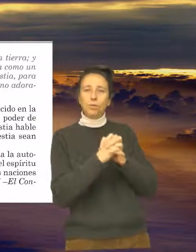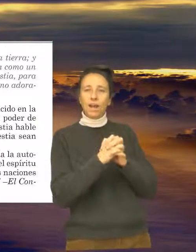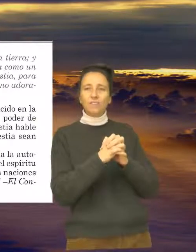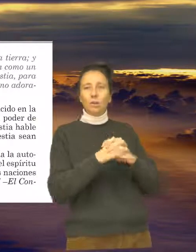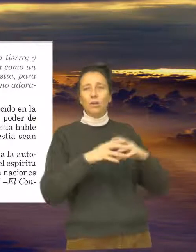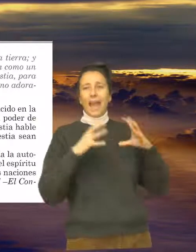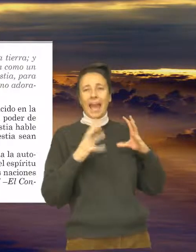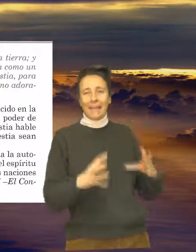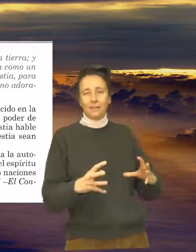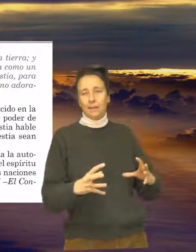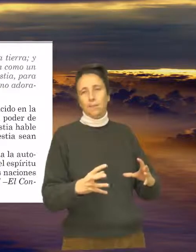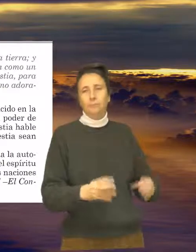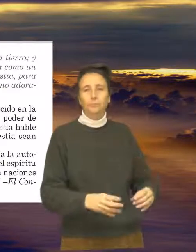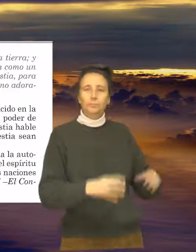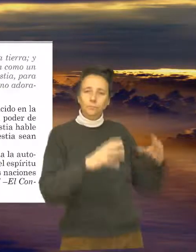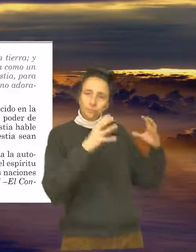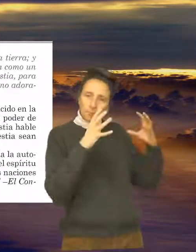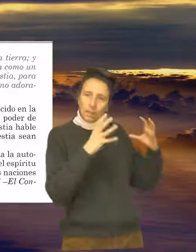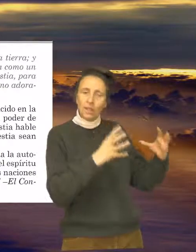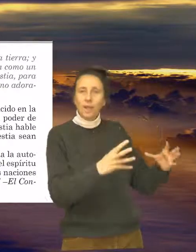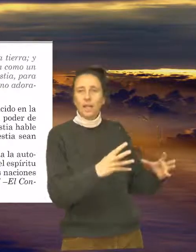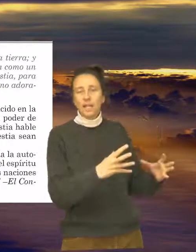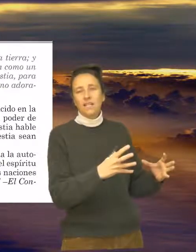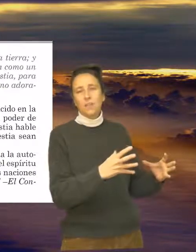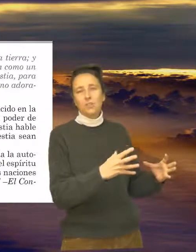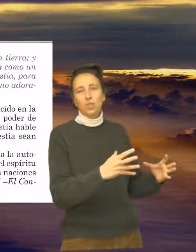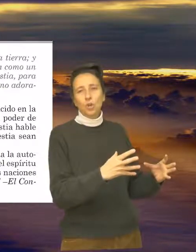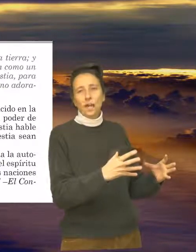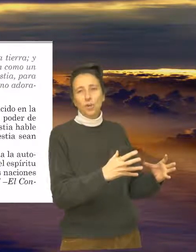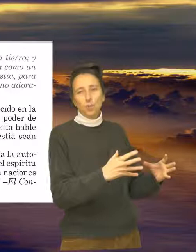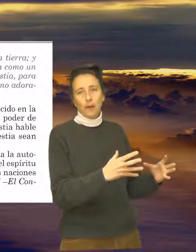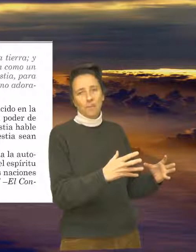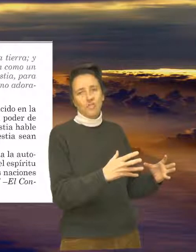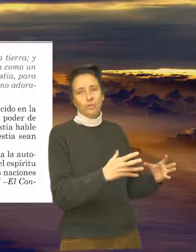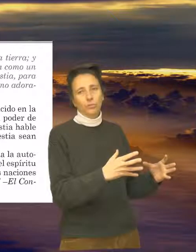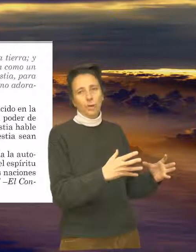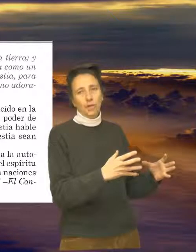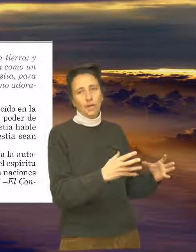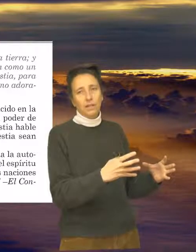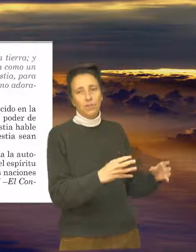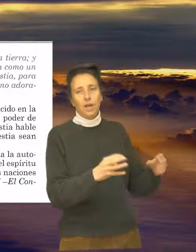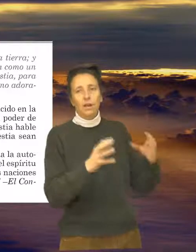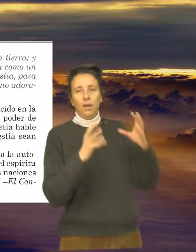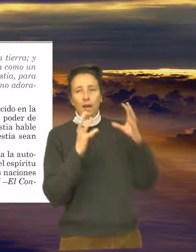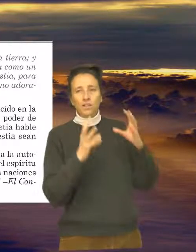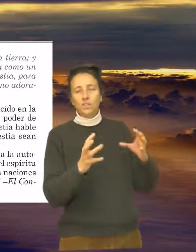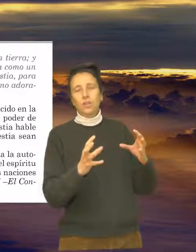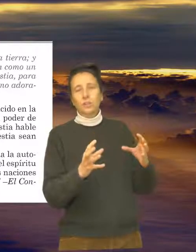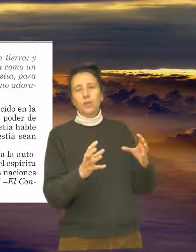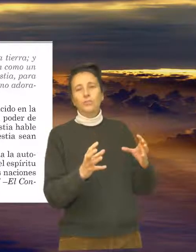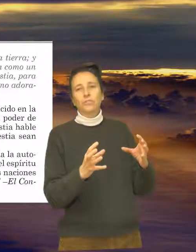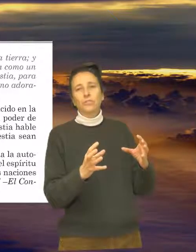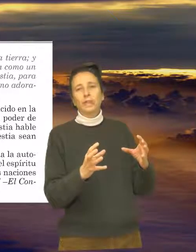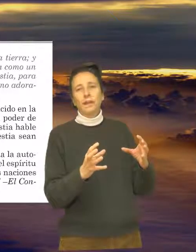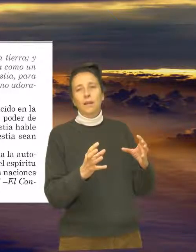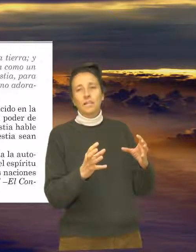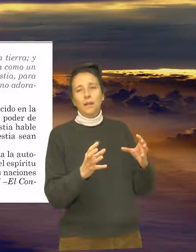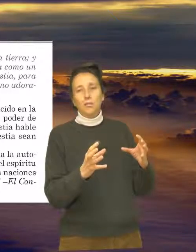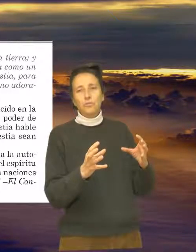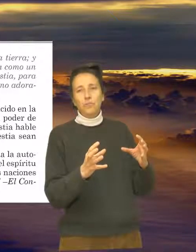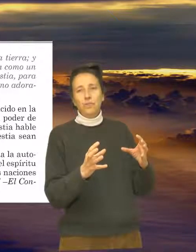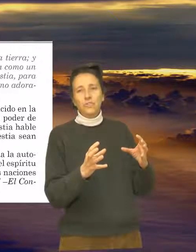una vinculación entre Iglesia Apostólica Romana, institución religiosa, institución